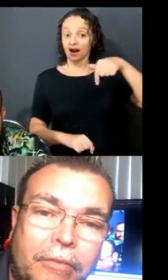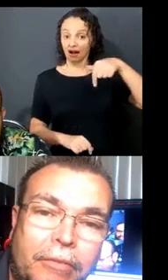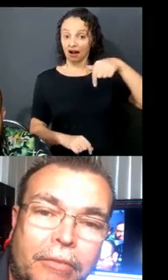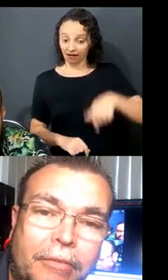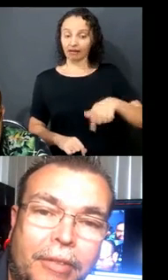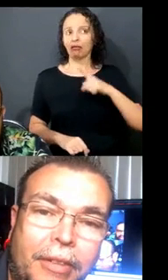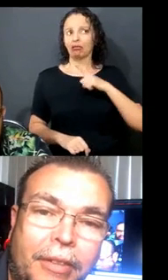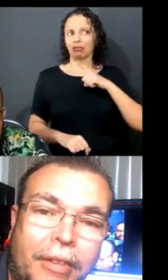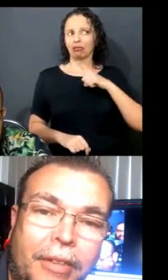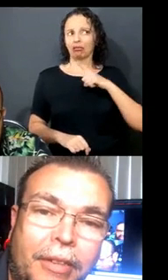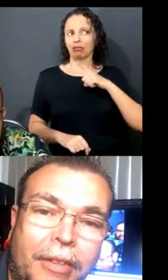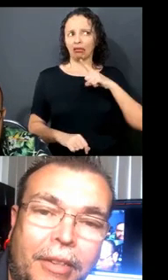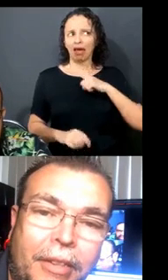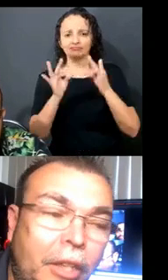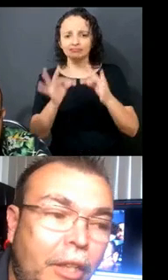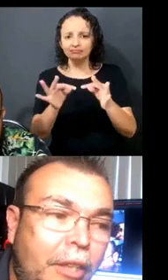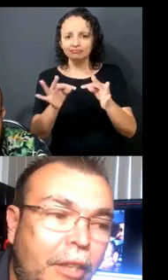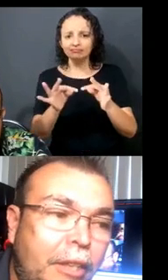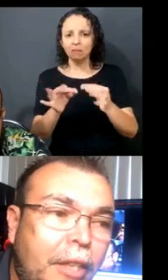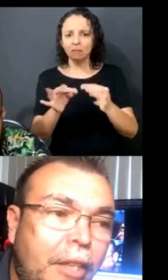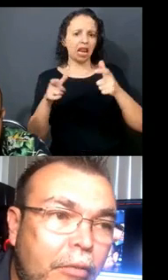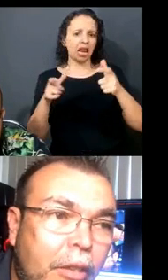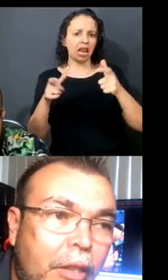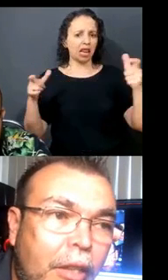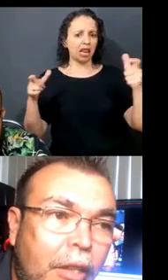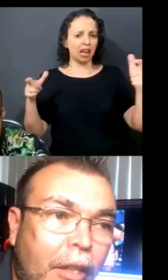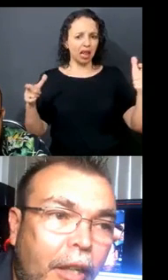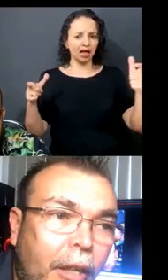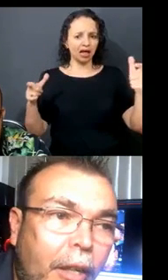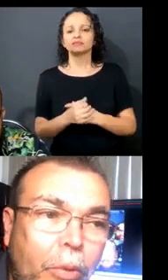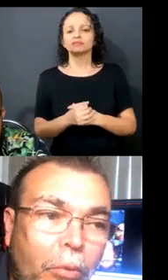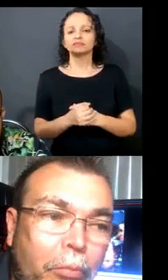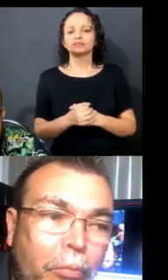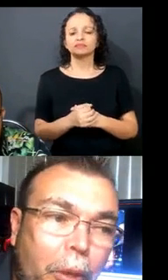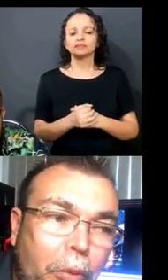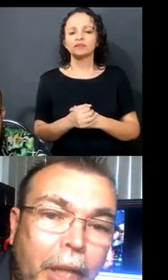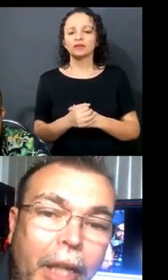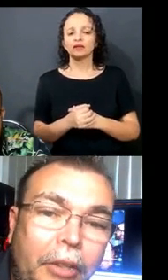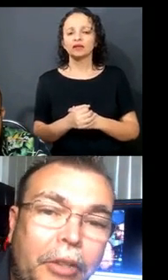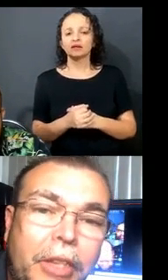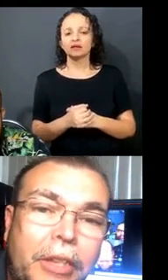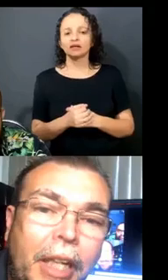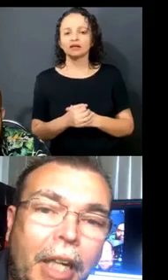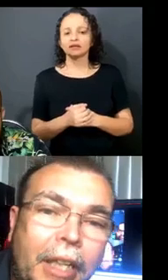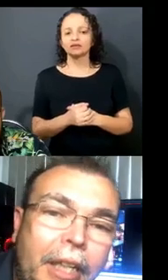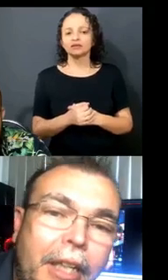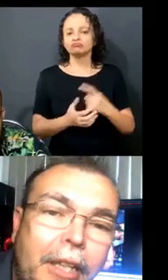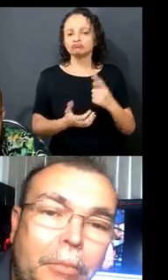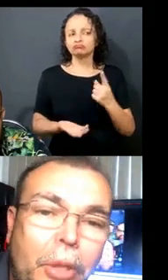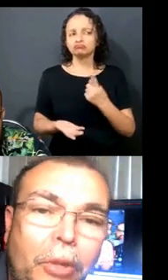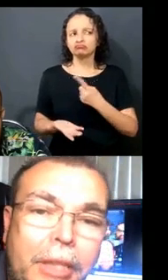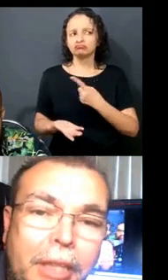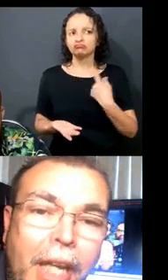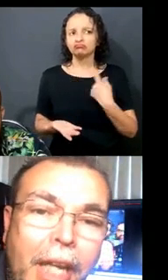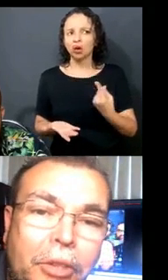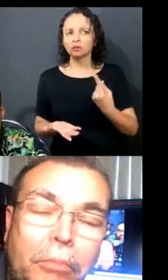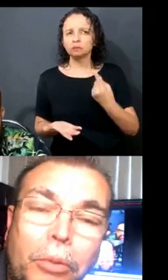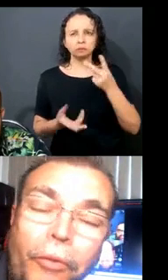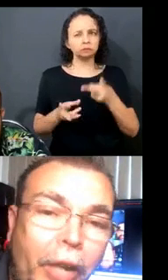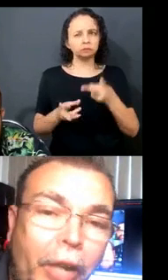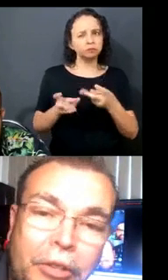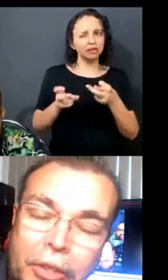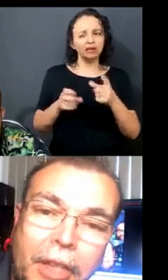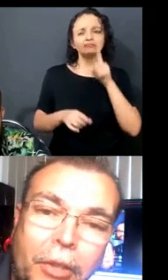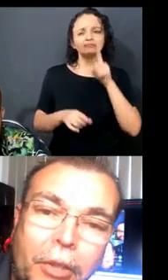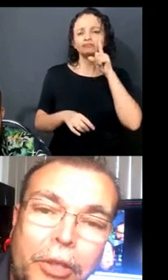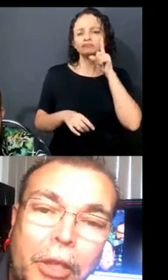da tecnologia. Certo. Entende? Então, pelo ganho que você tem aqui,